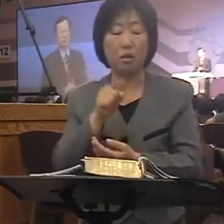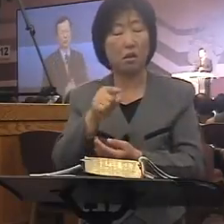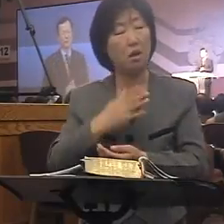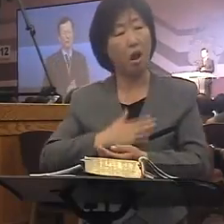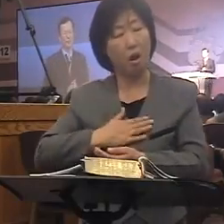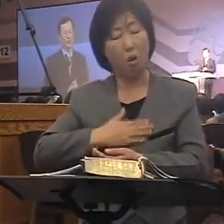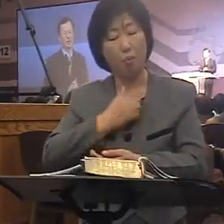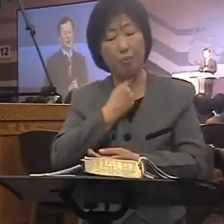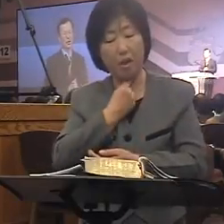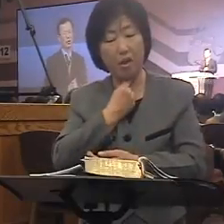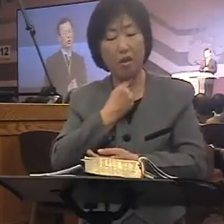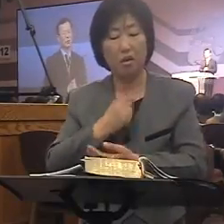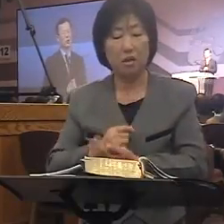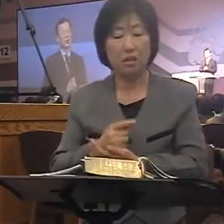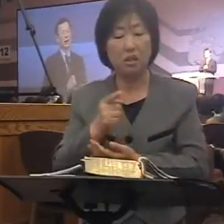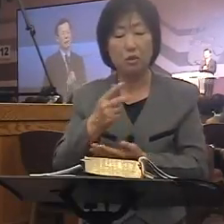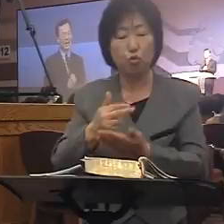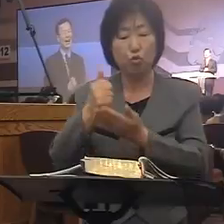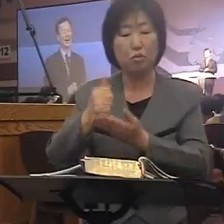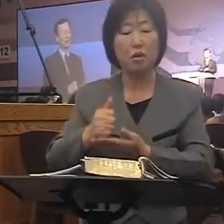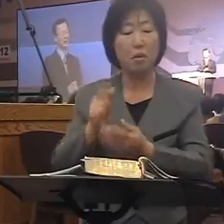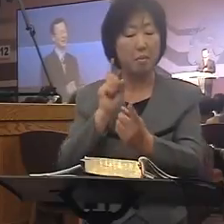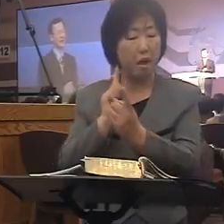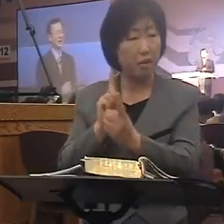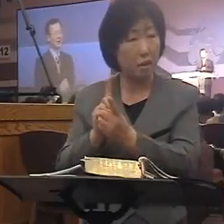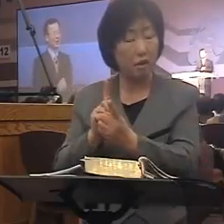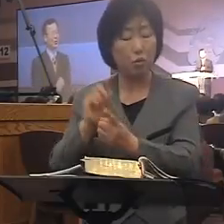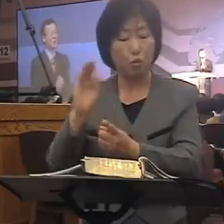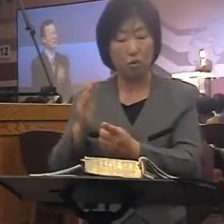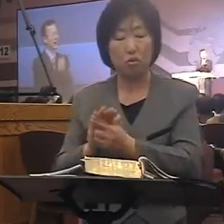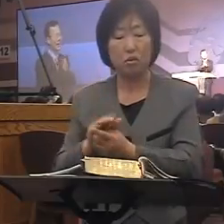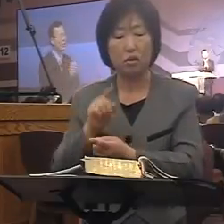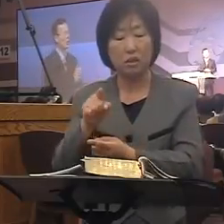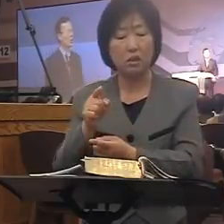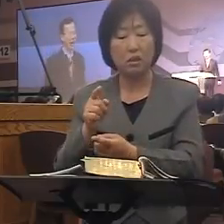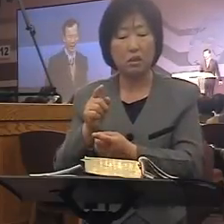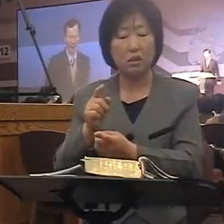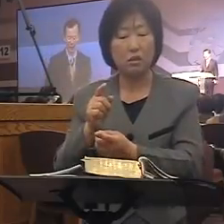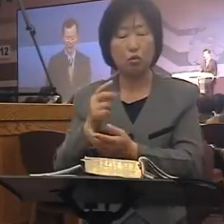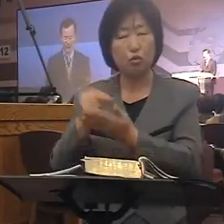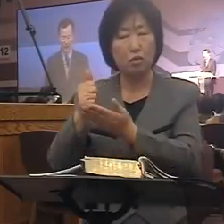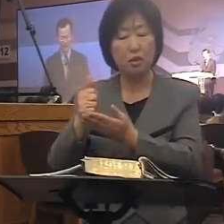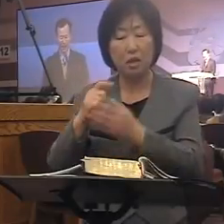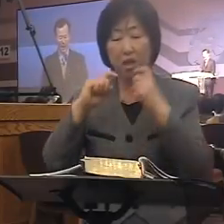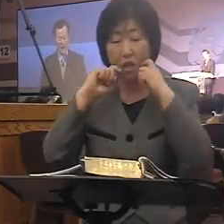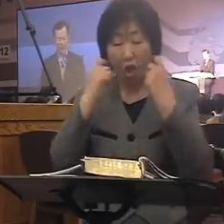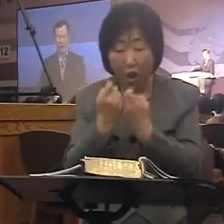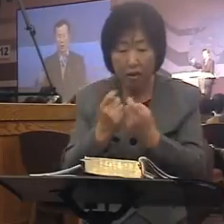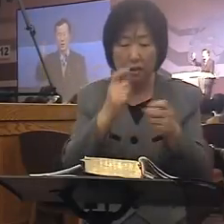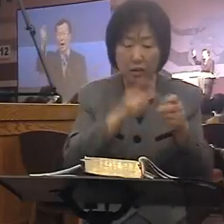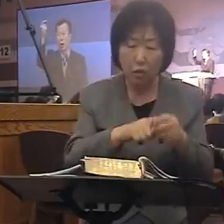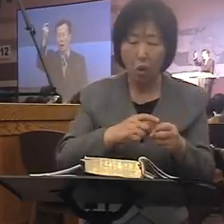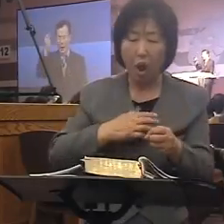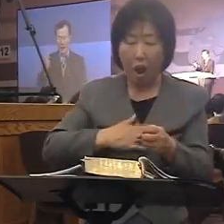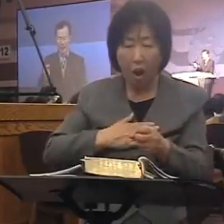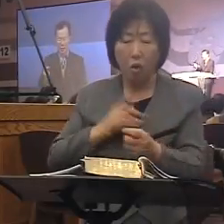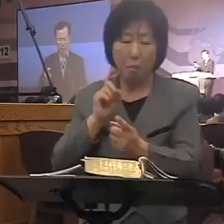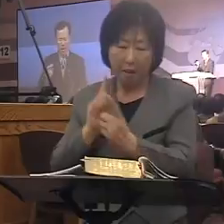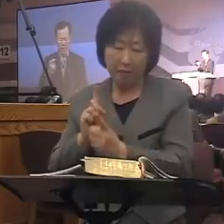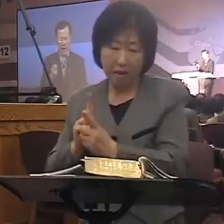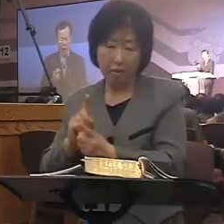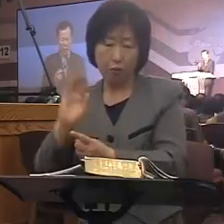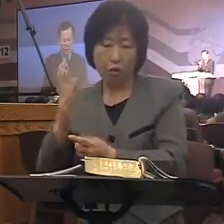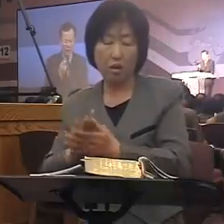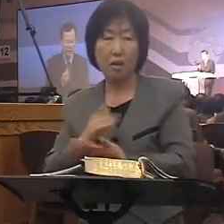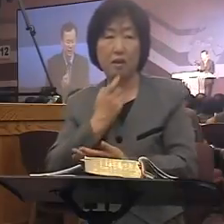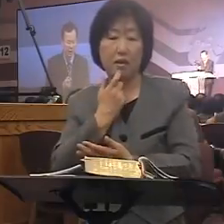그걸 알고 싶어요. 그 주님을 우리가 만나야 되는데, 그 주님을 개인적으로 알아야 되는데 하나님께서, 야곱의